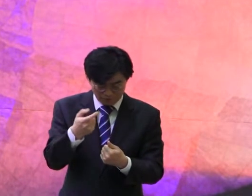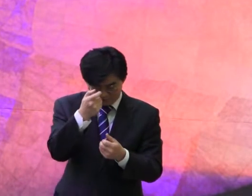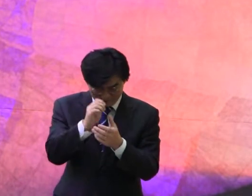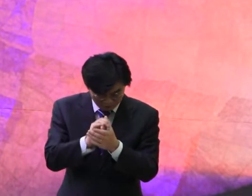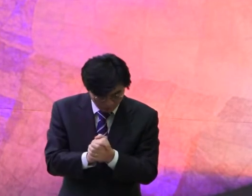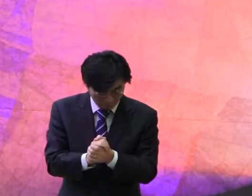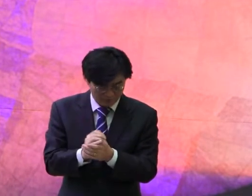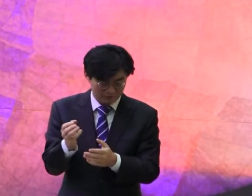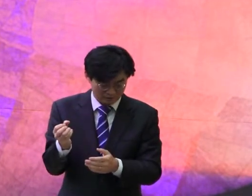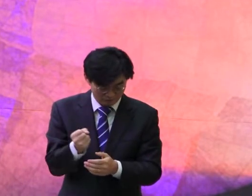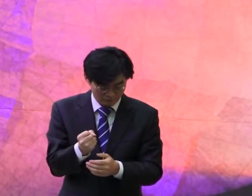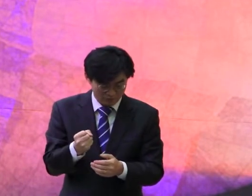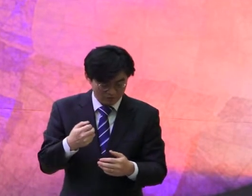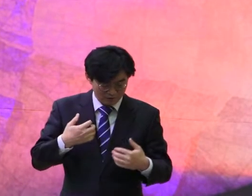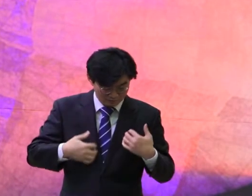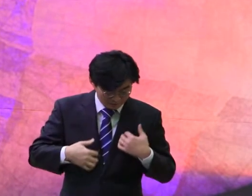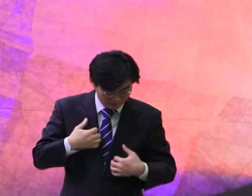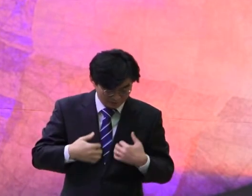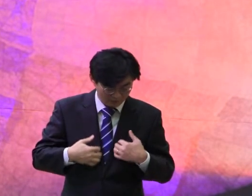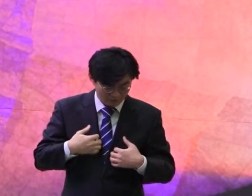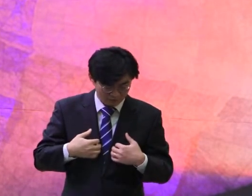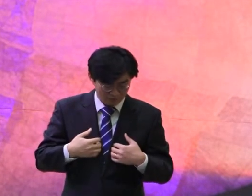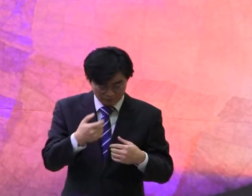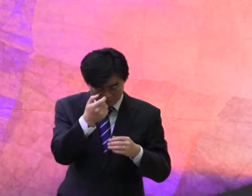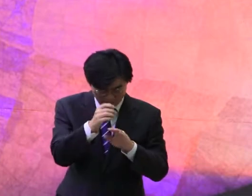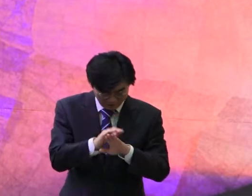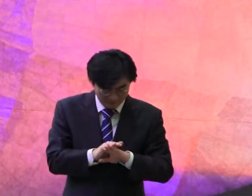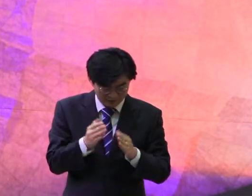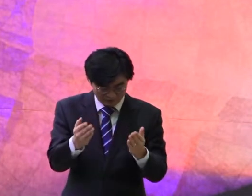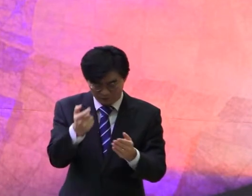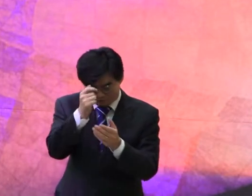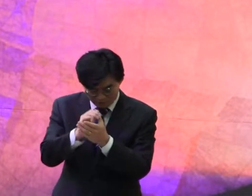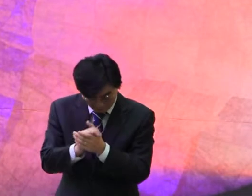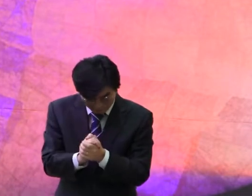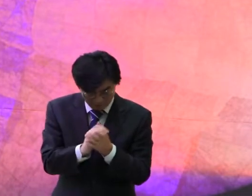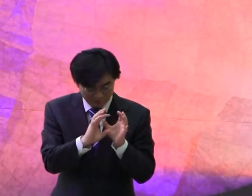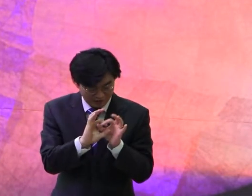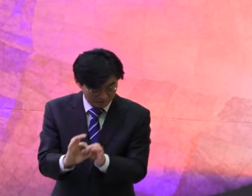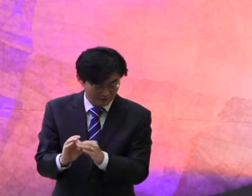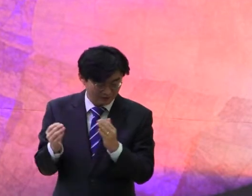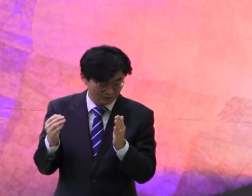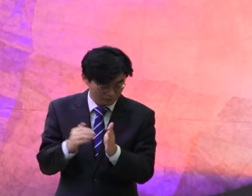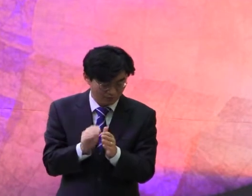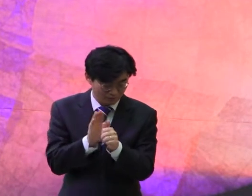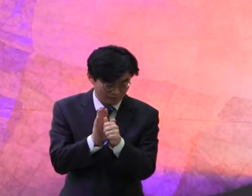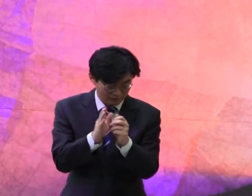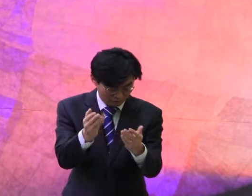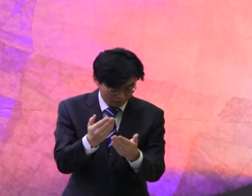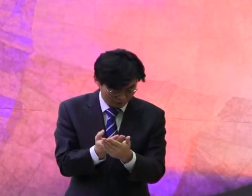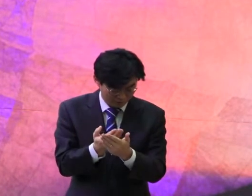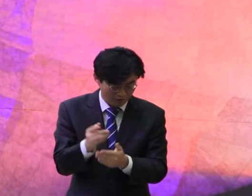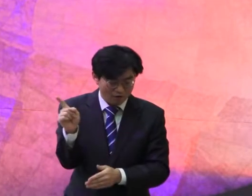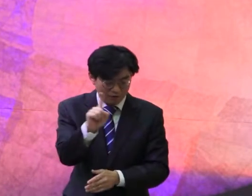주시옵소서. 또한 어느 곳에 계시는지 있는 곳에서 주님 동행하여